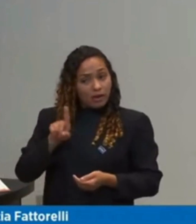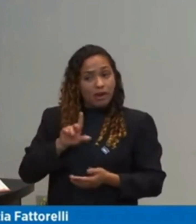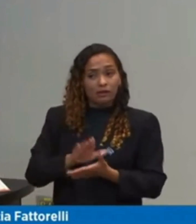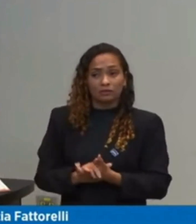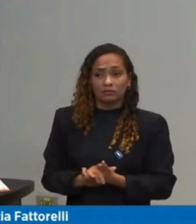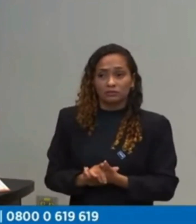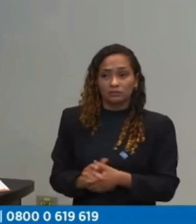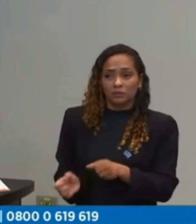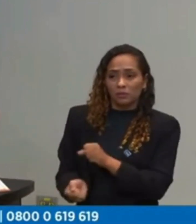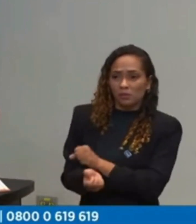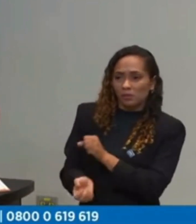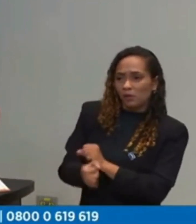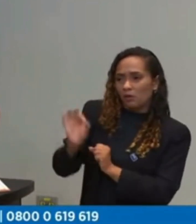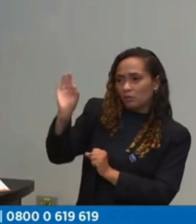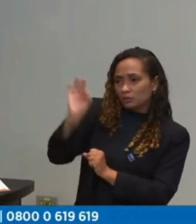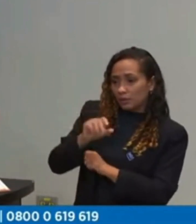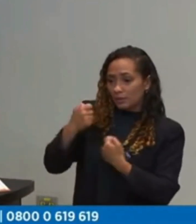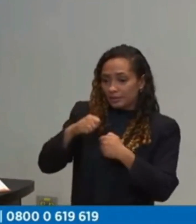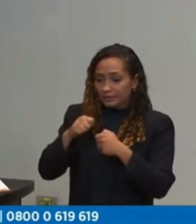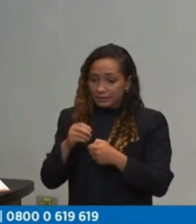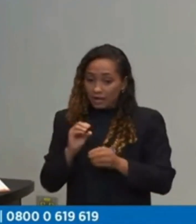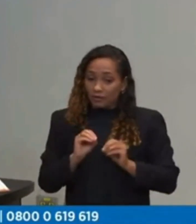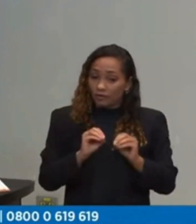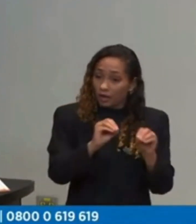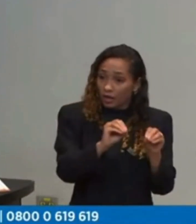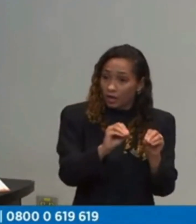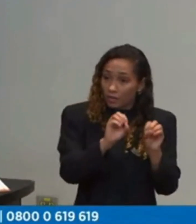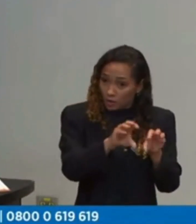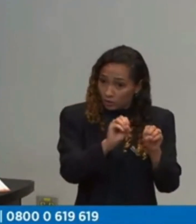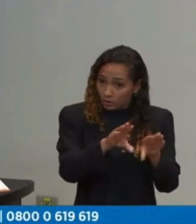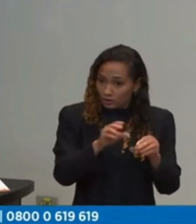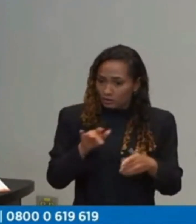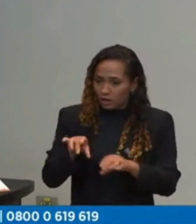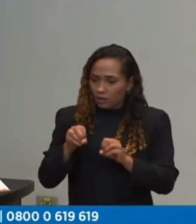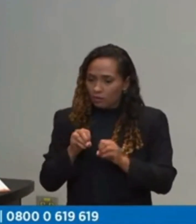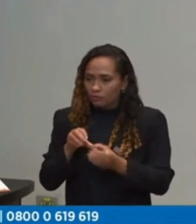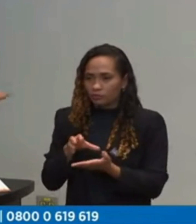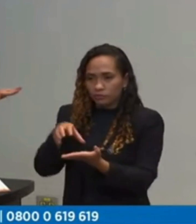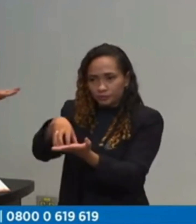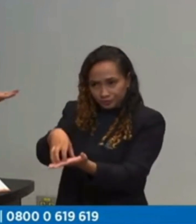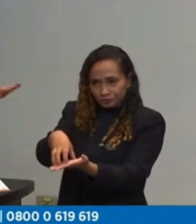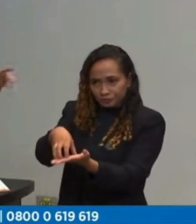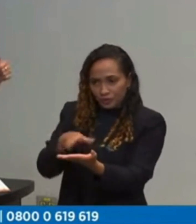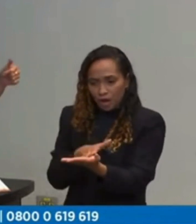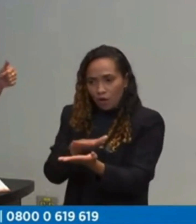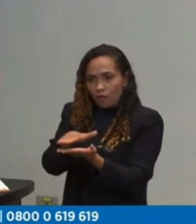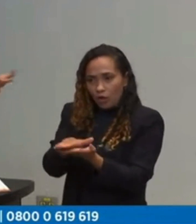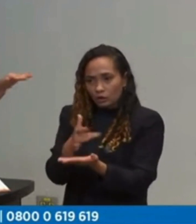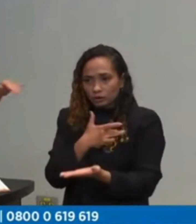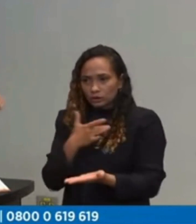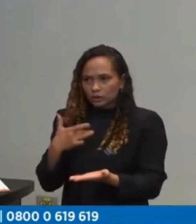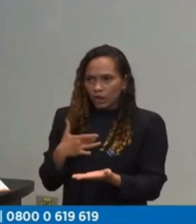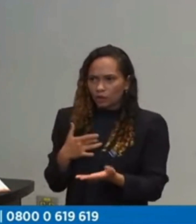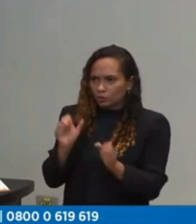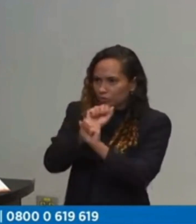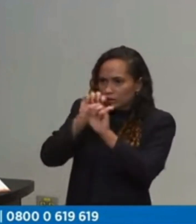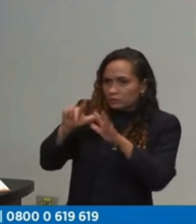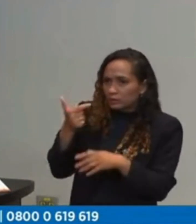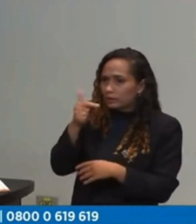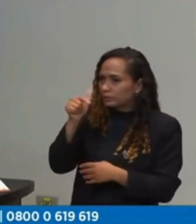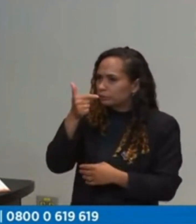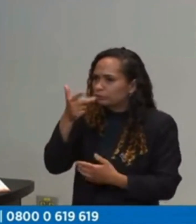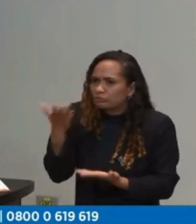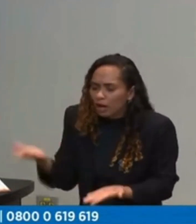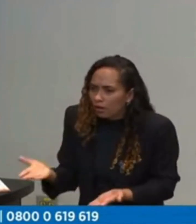boicotando os percentuais que deviam ir para a educação, para a saúde, etc., sem transparência alguma, já vou encerrar,